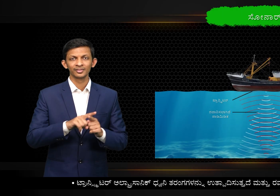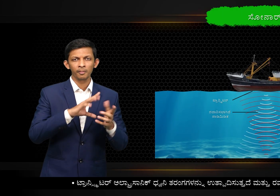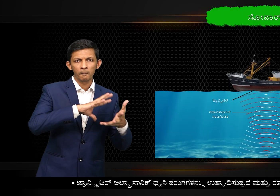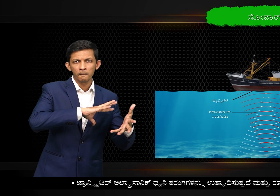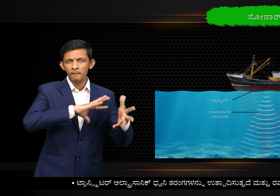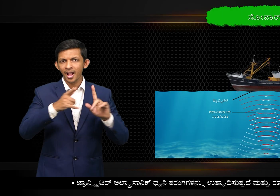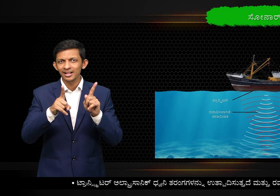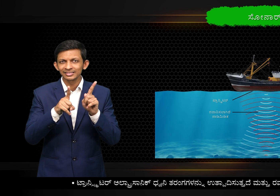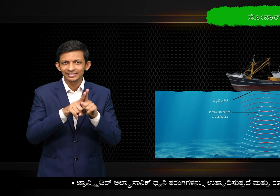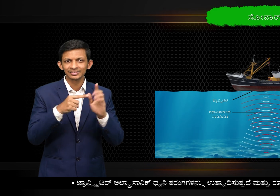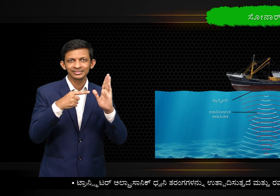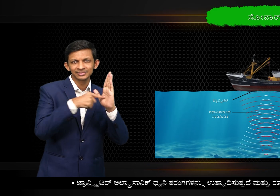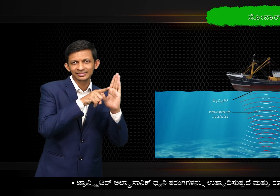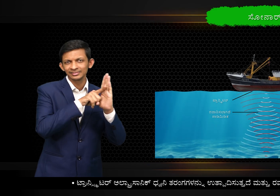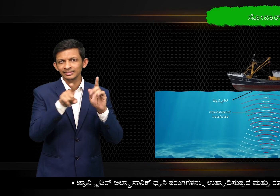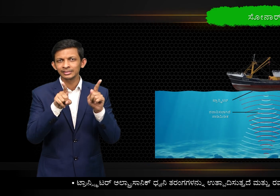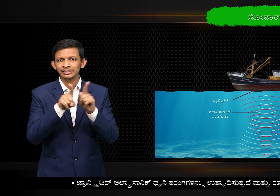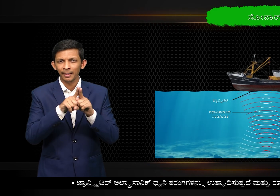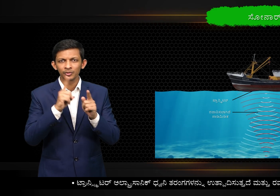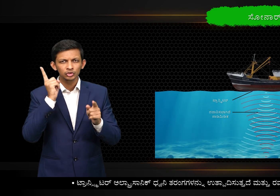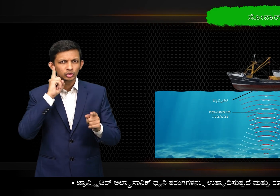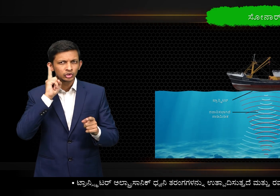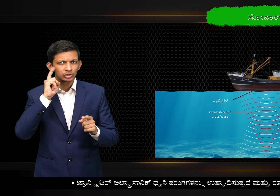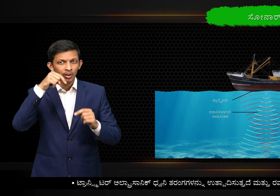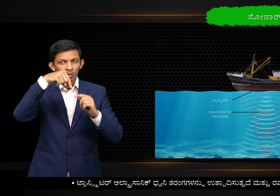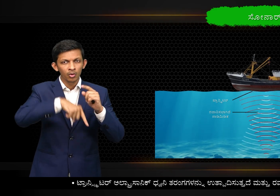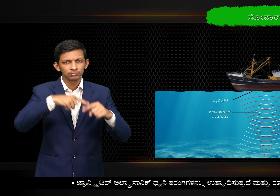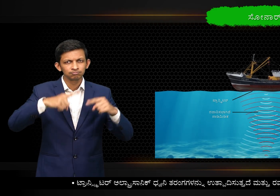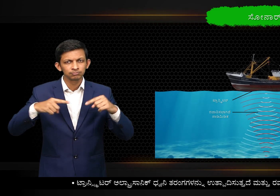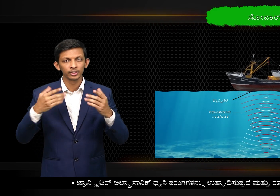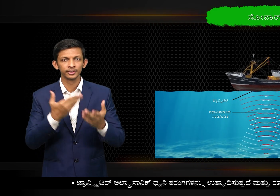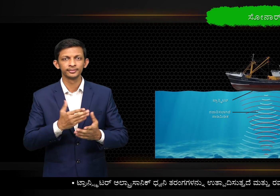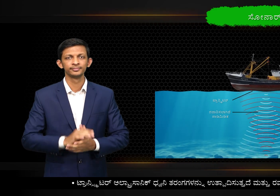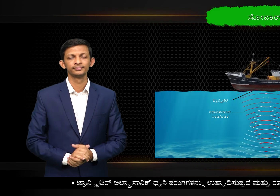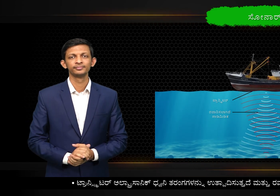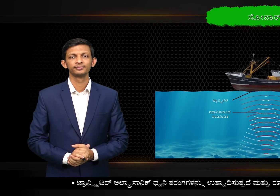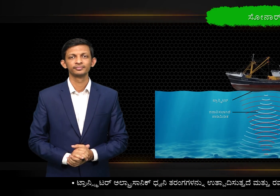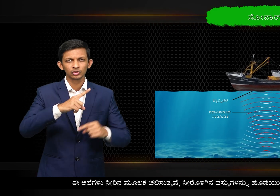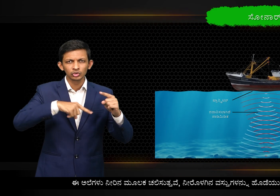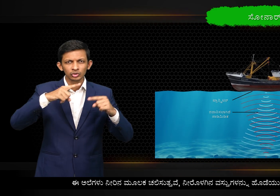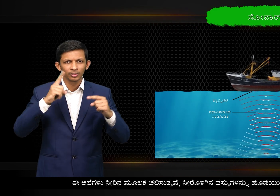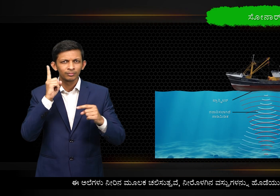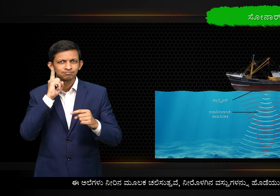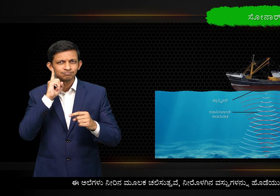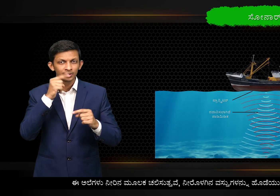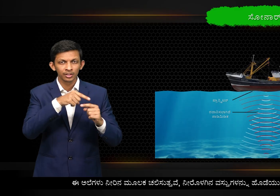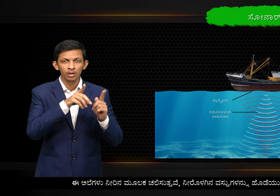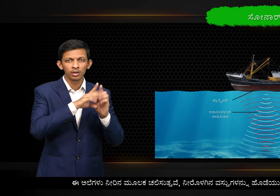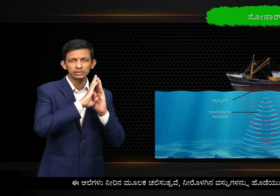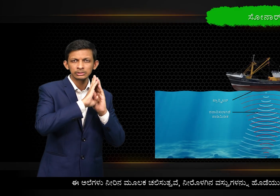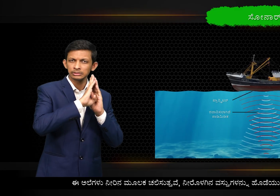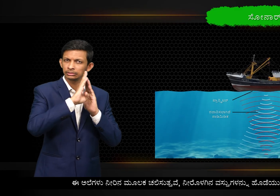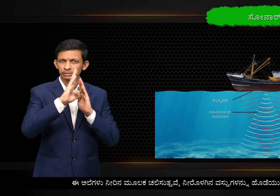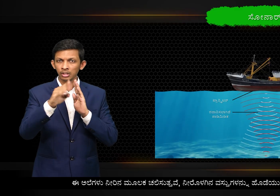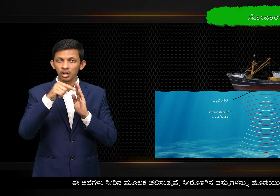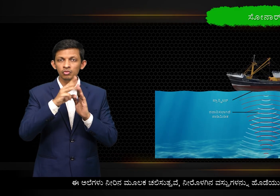ಅಳವಡಿಸಲಾಗಿದೆ. ಟ್ರಾನ್ಸ್ಮೀಟರ್ ಅಲ್ಟ್ರಾಸಾನಿಕ್ ಧ್ವನಿ ತರಂಗಗಳನ್ನು ಉತ್ಪಾದಿಸುತ್ತದೆ ಮತ್ತು ರವಾನಿಸುತ್ತದೆ. ಈ ಅಲೆಗಳು ನೀರಿನ